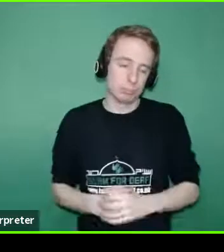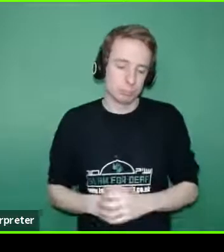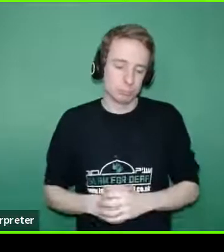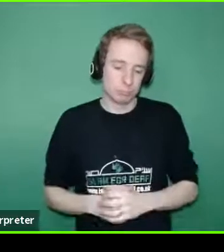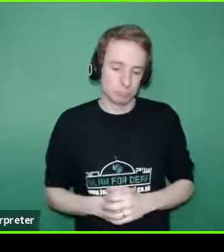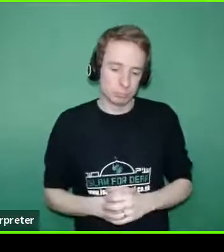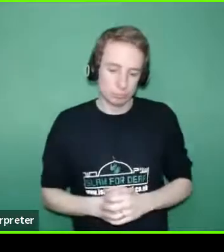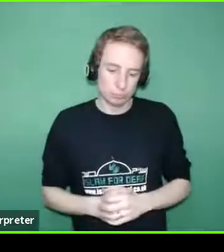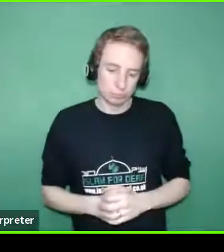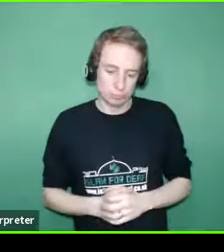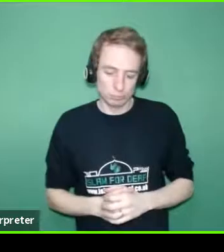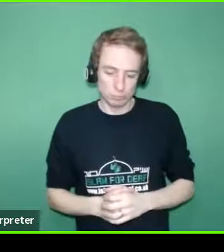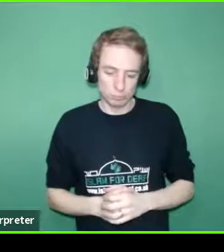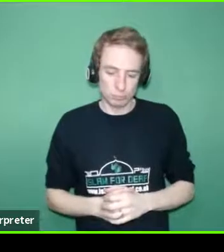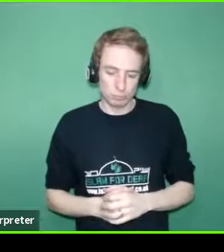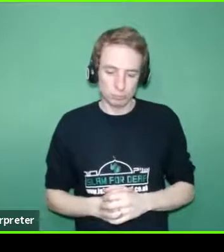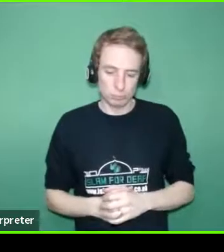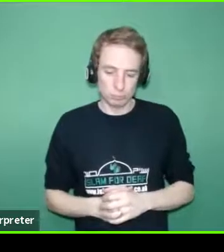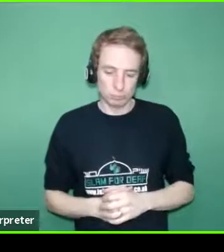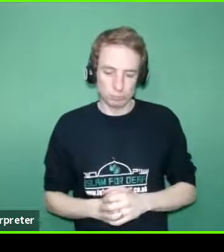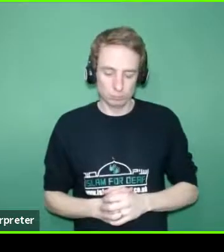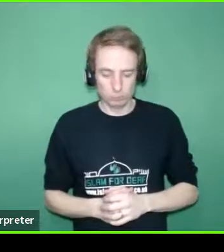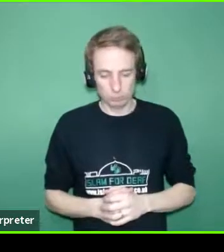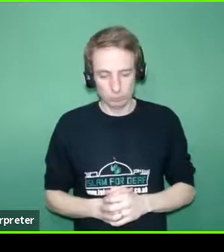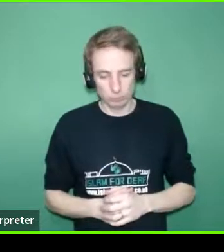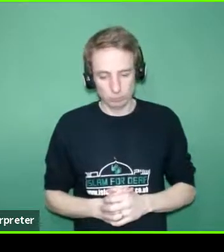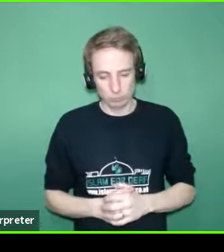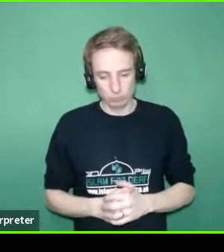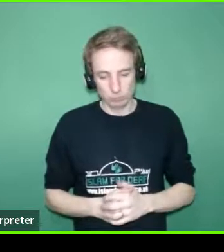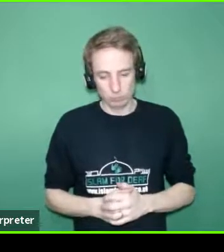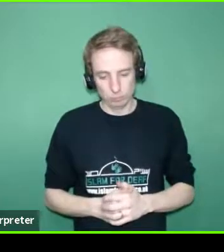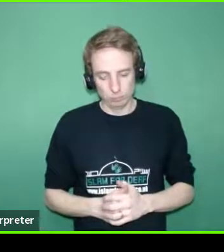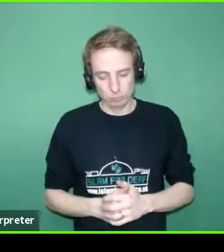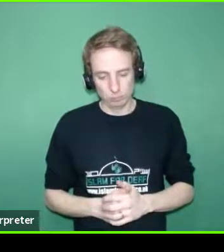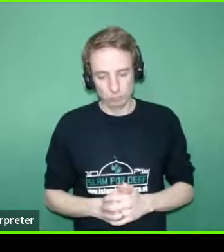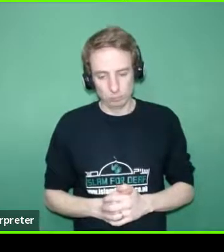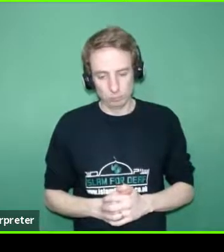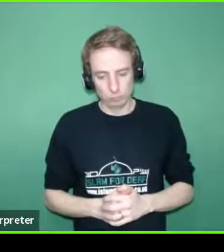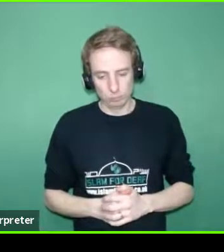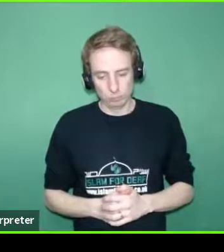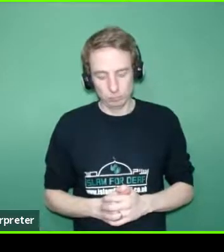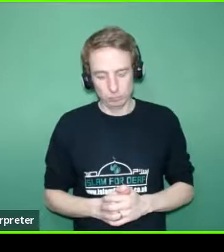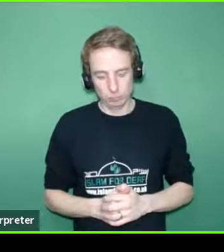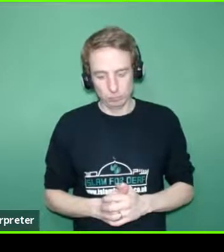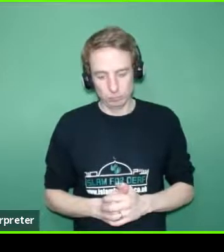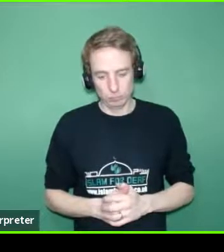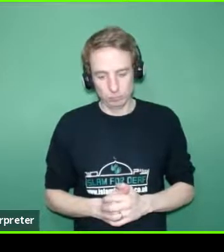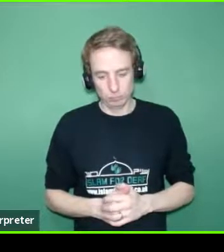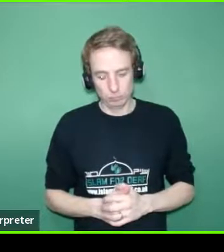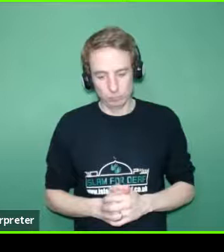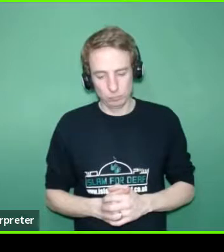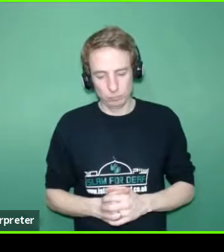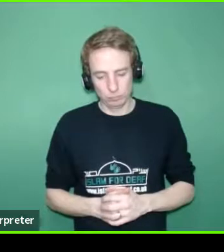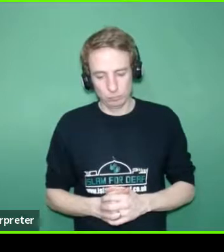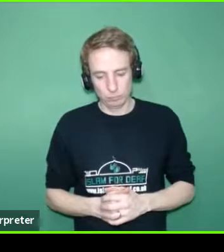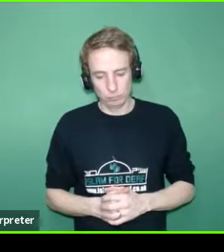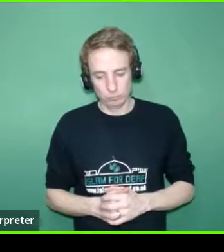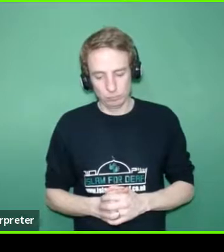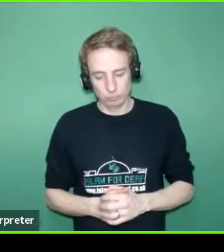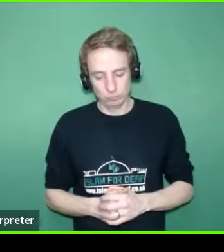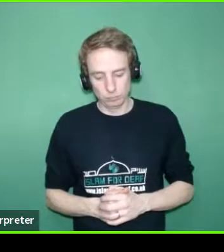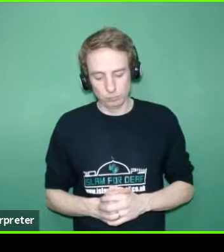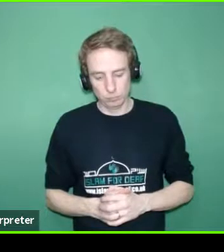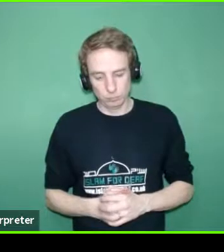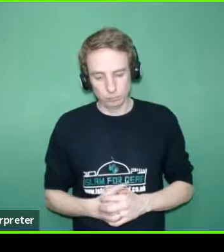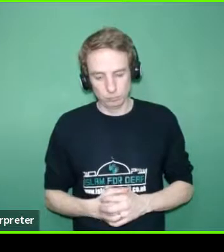وقد ذكر ابن حجر العسقلاني في كتابه تبيين العجب